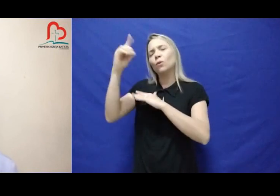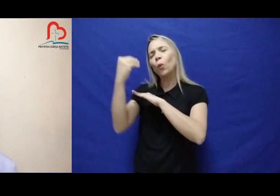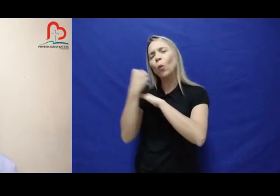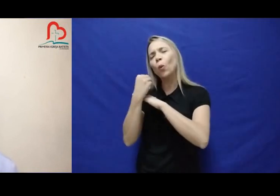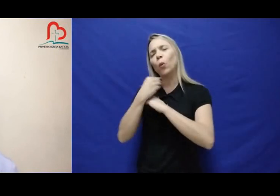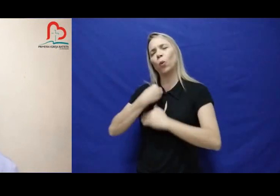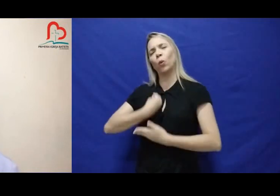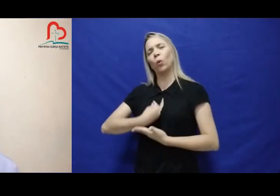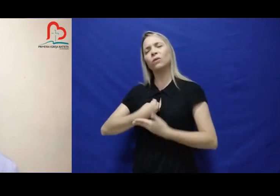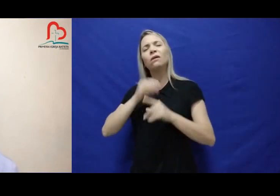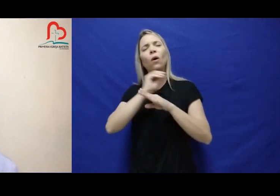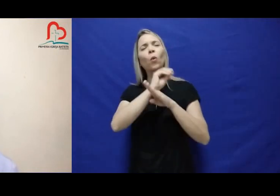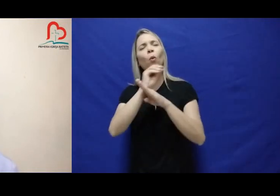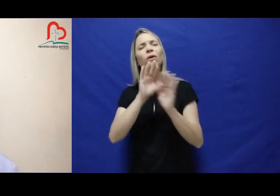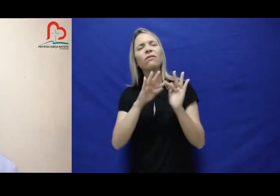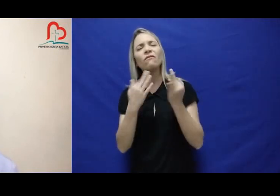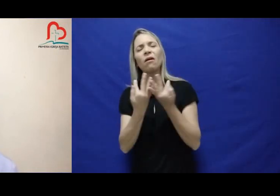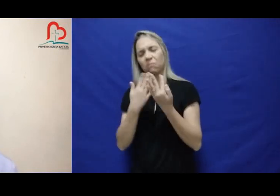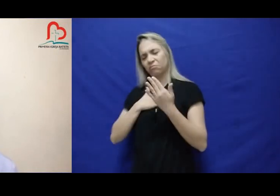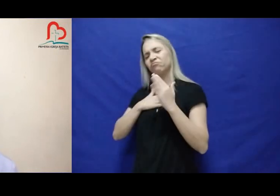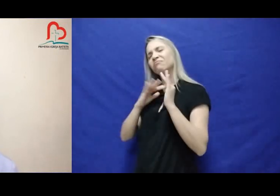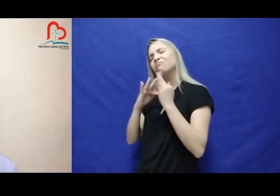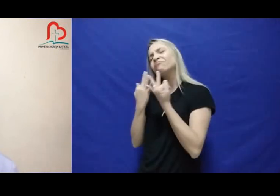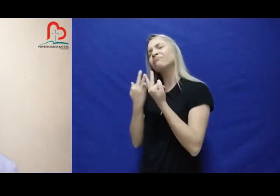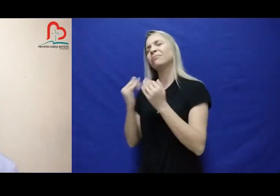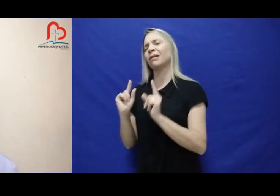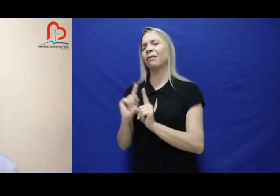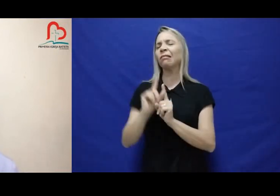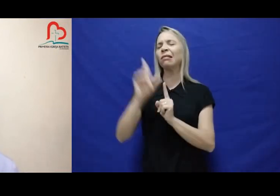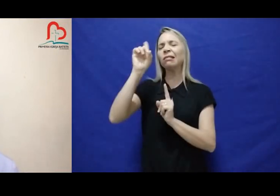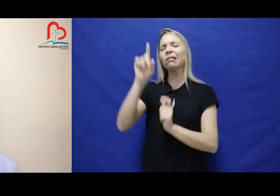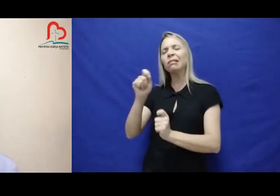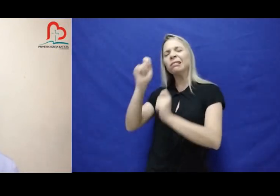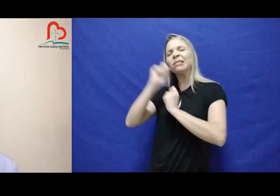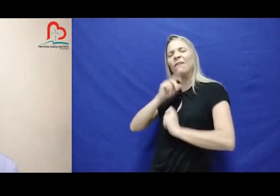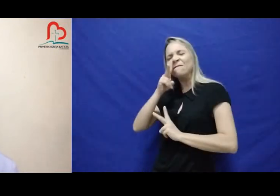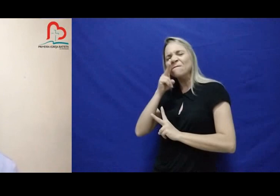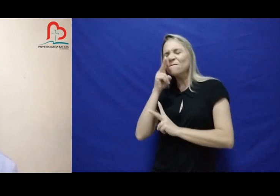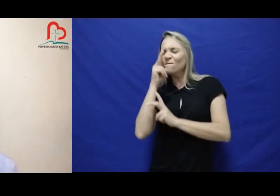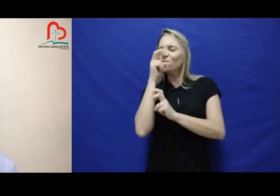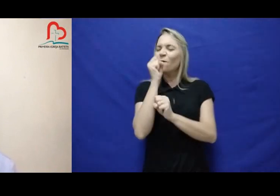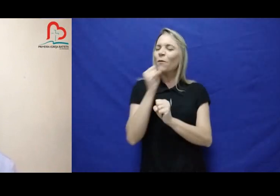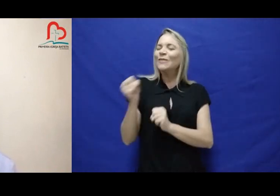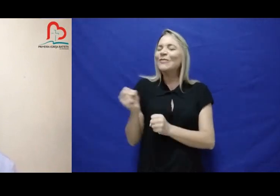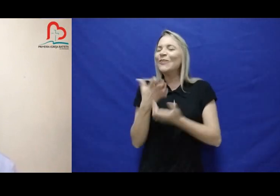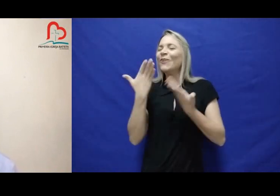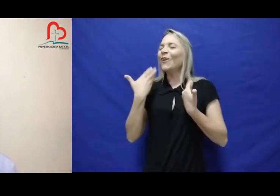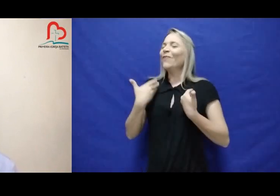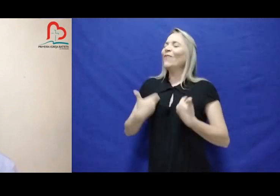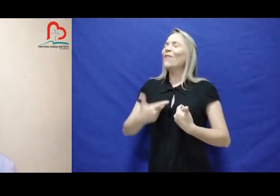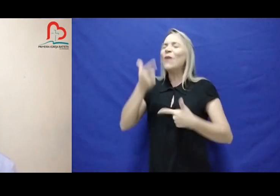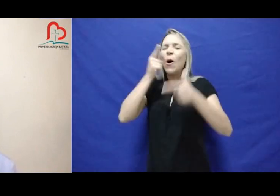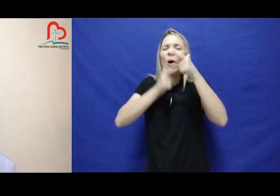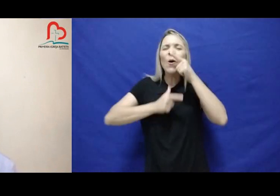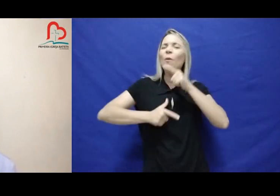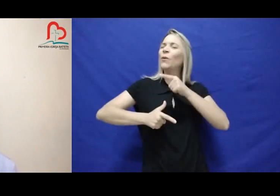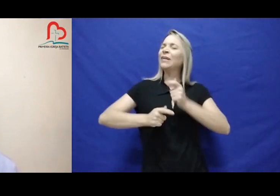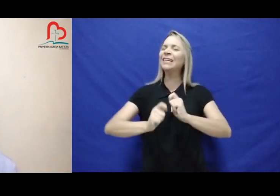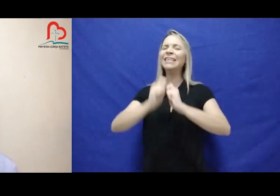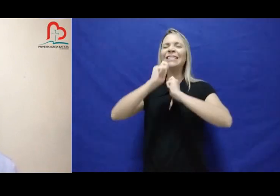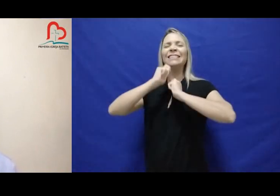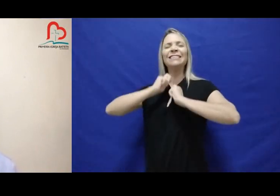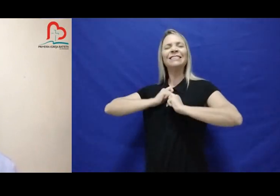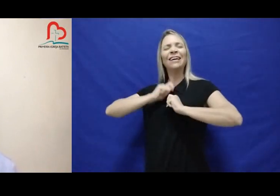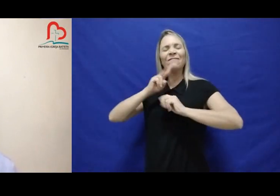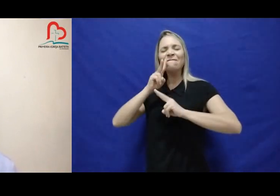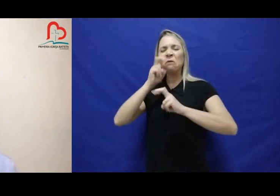que cuida de nós, das nossas famílias, é o Senhor que nos renova as forças e nos